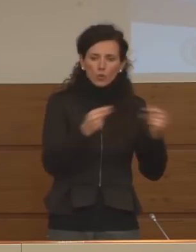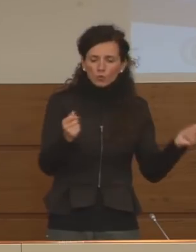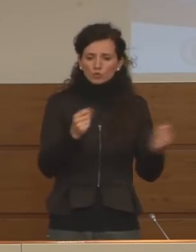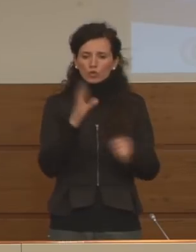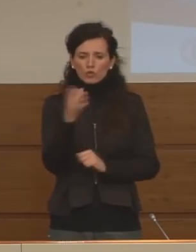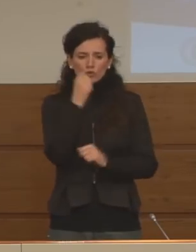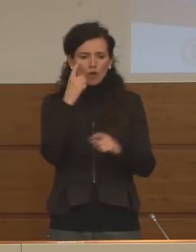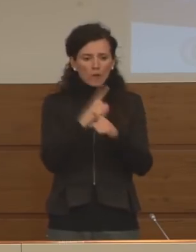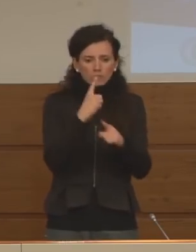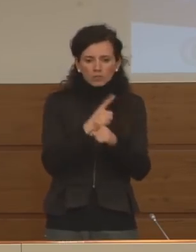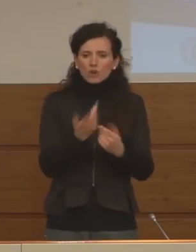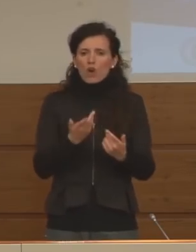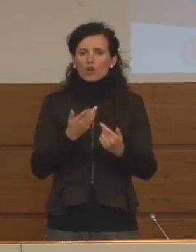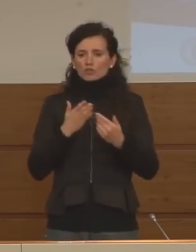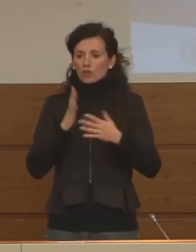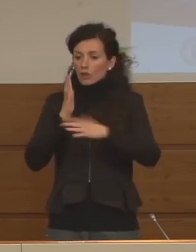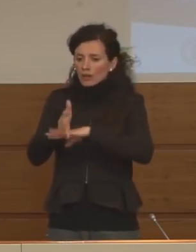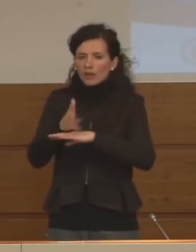emergenza